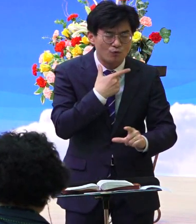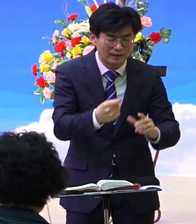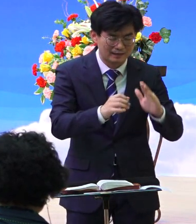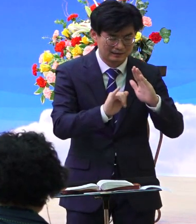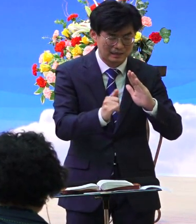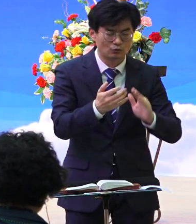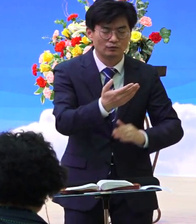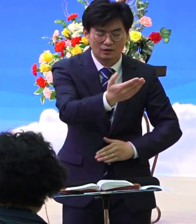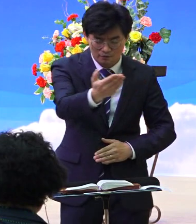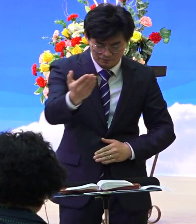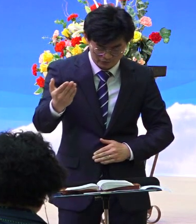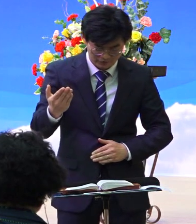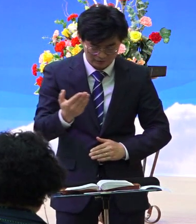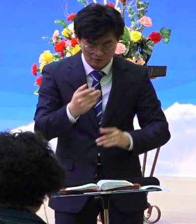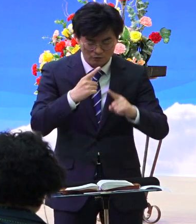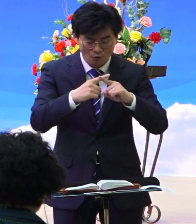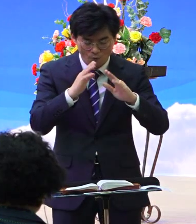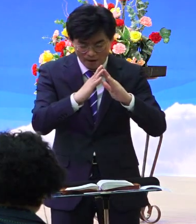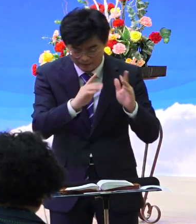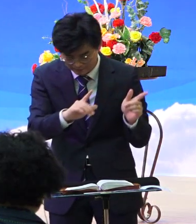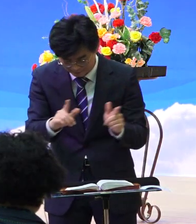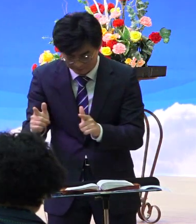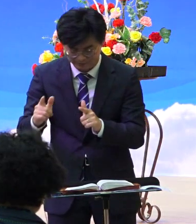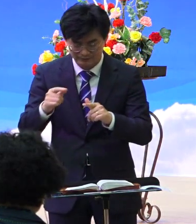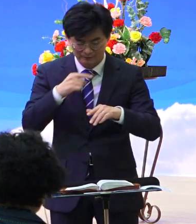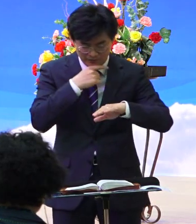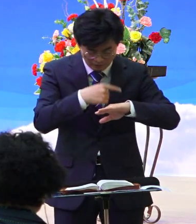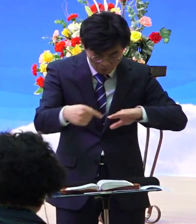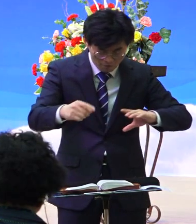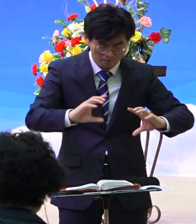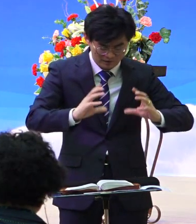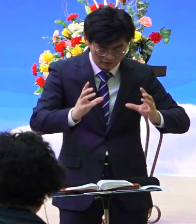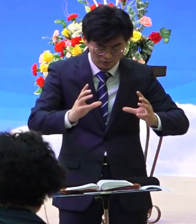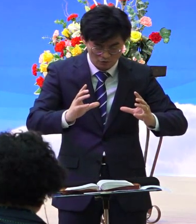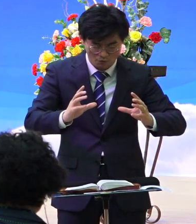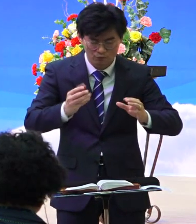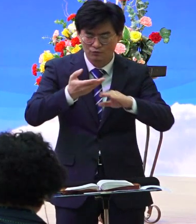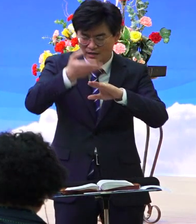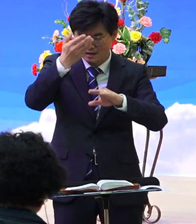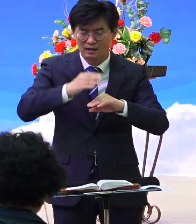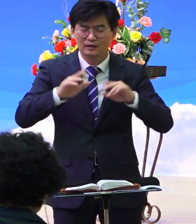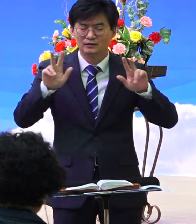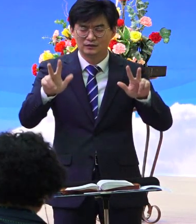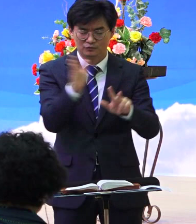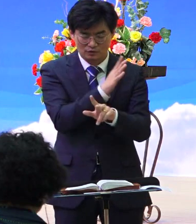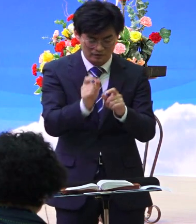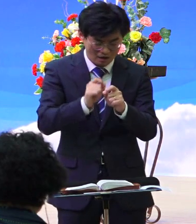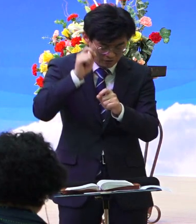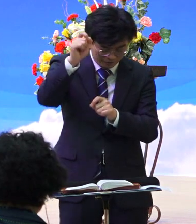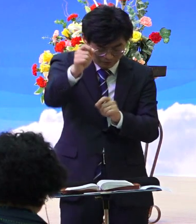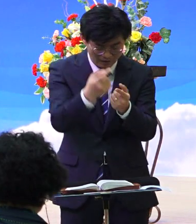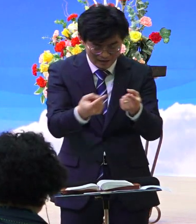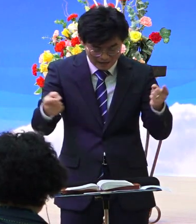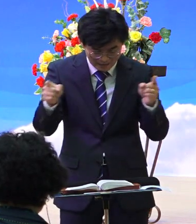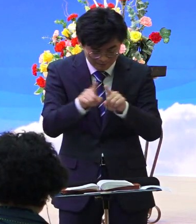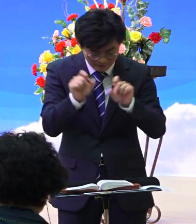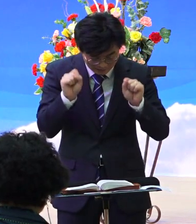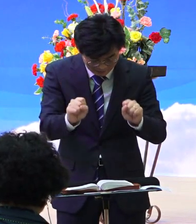그 가정과 이 땅의 교회들과 이 나라와 민족과 세계 열방 위에 지금부터 영원토록 함께